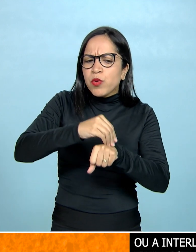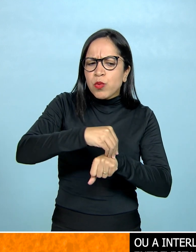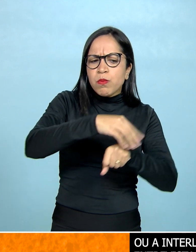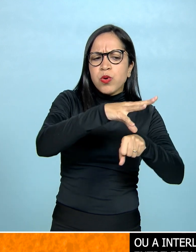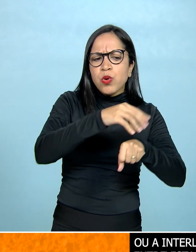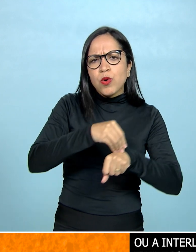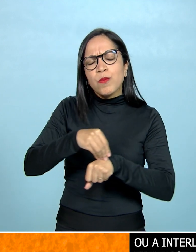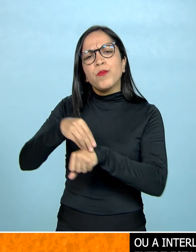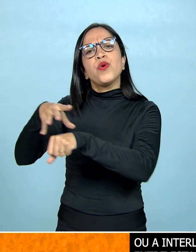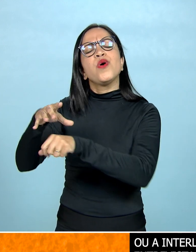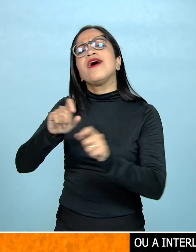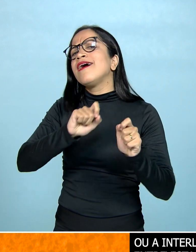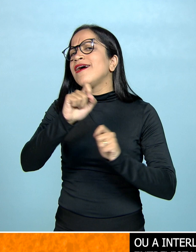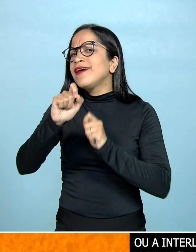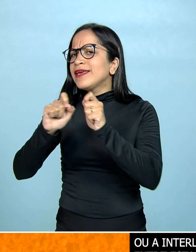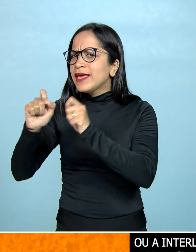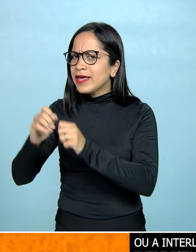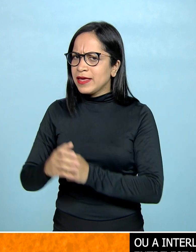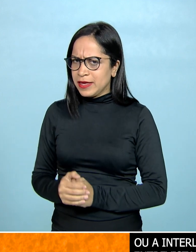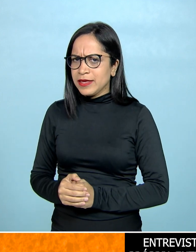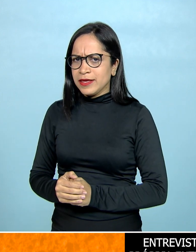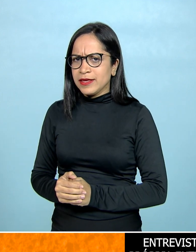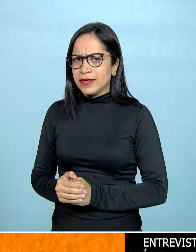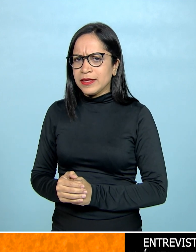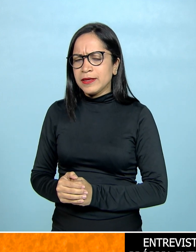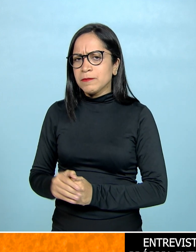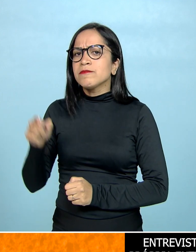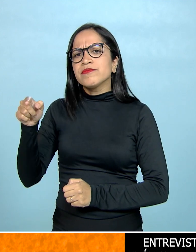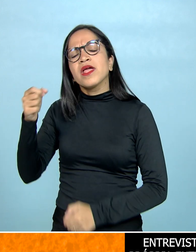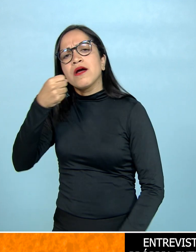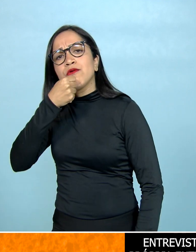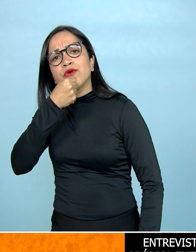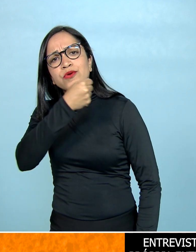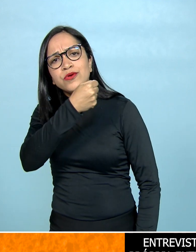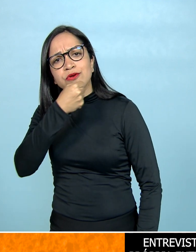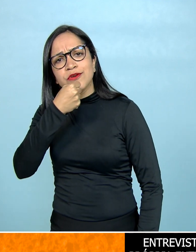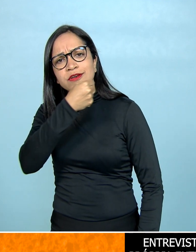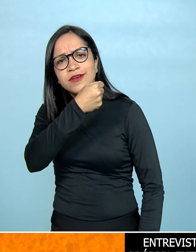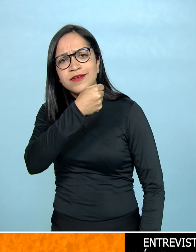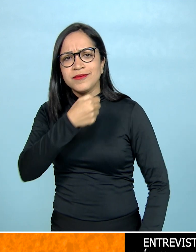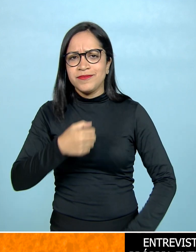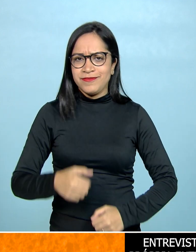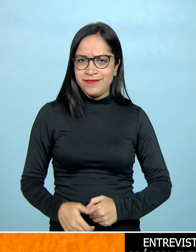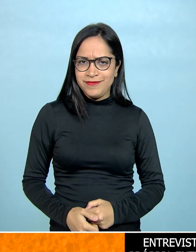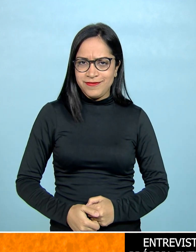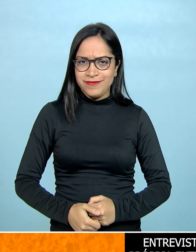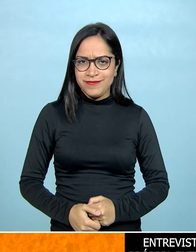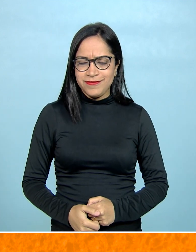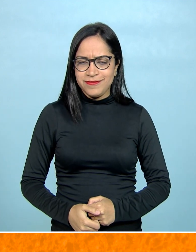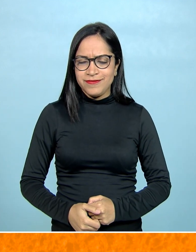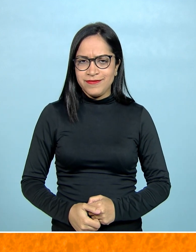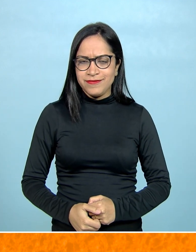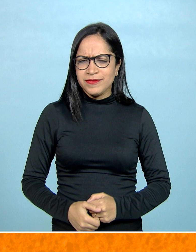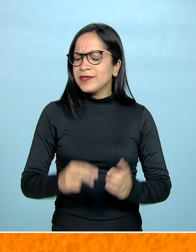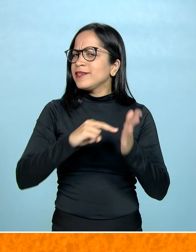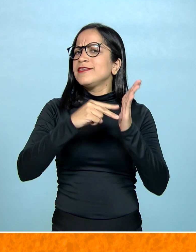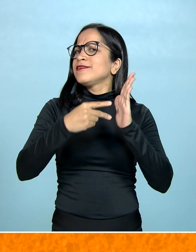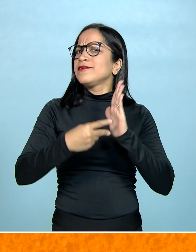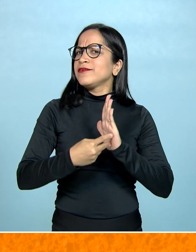ou a interlocutora da entrevista é o próprio entrevistador ou a própria entrevistadora.